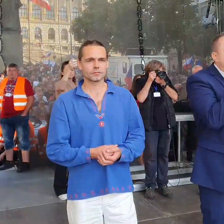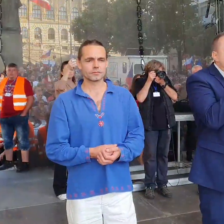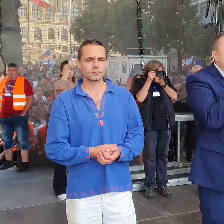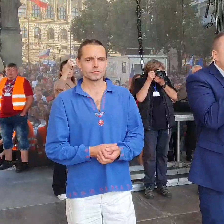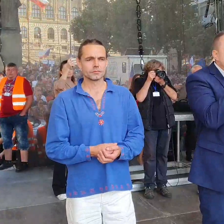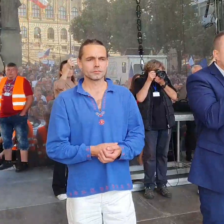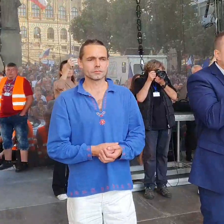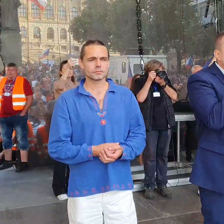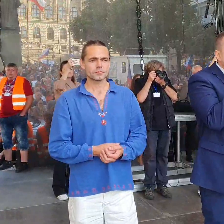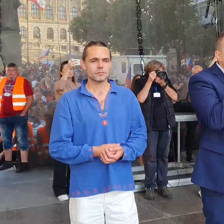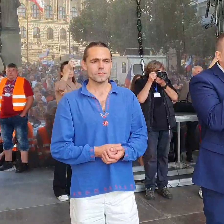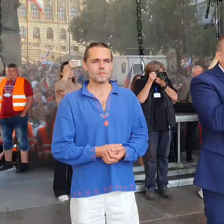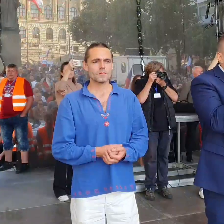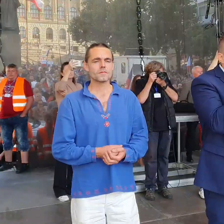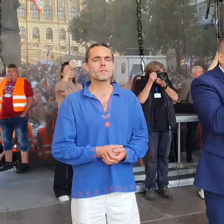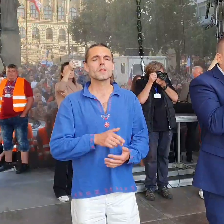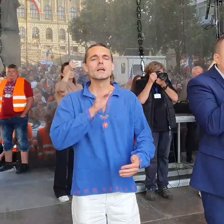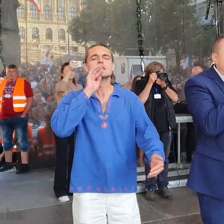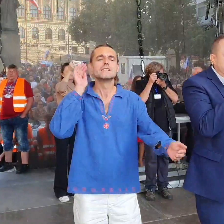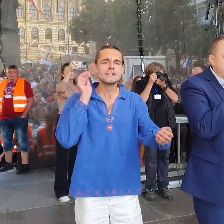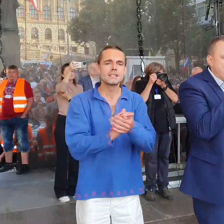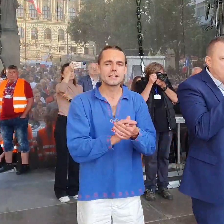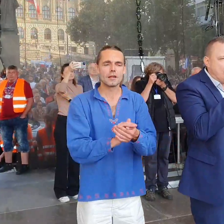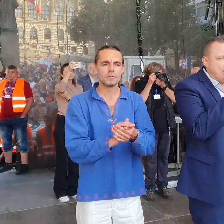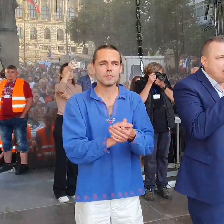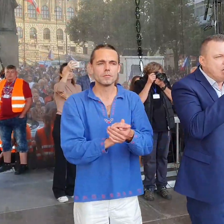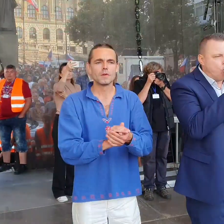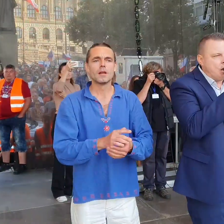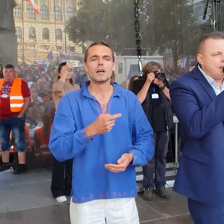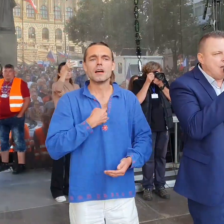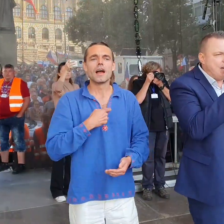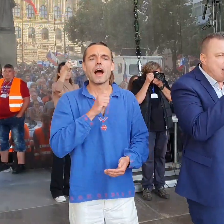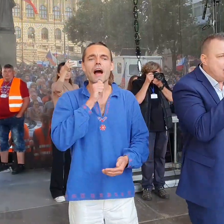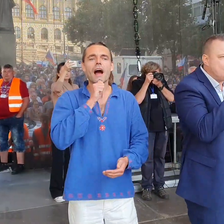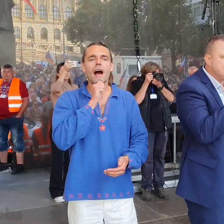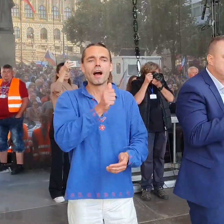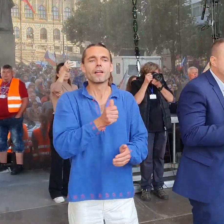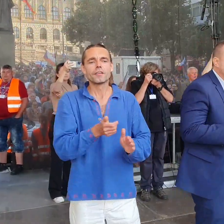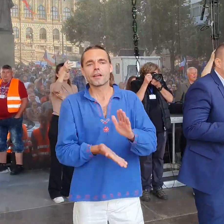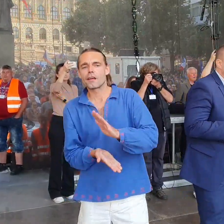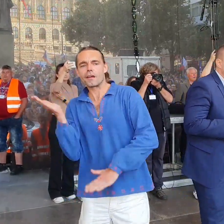Slibuji vám, že my neuhneme. Uhnete vy?